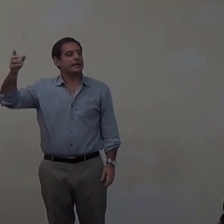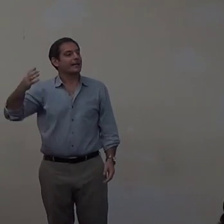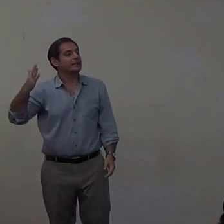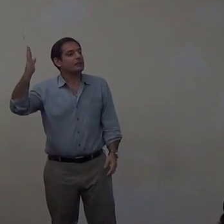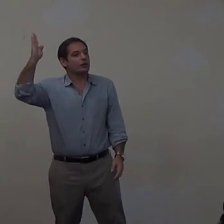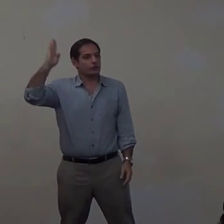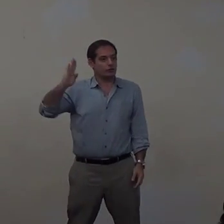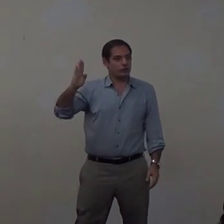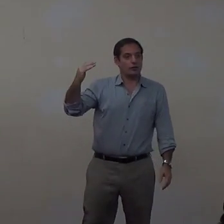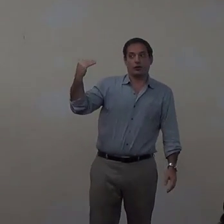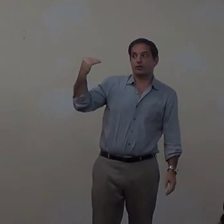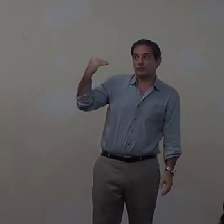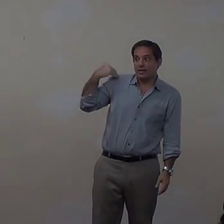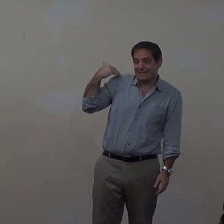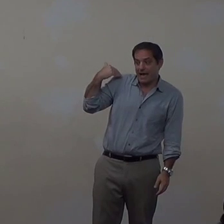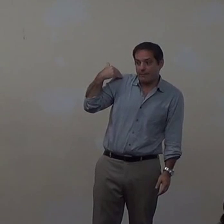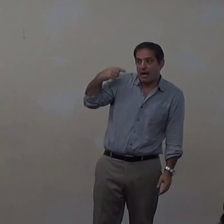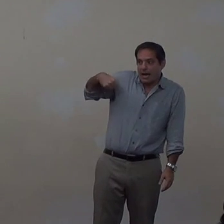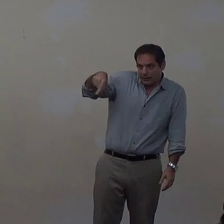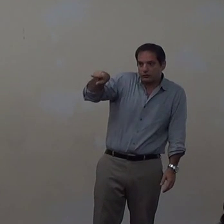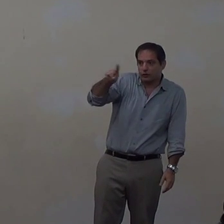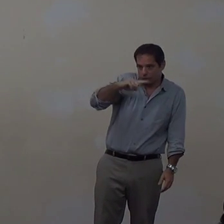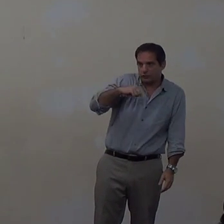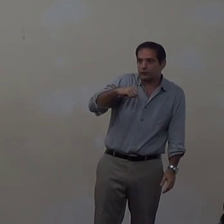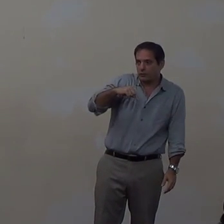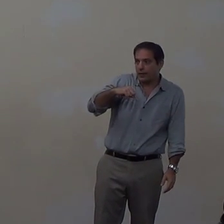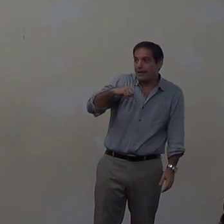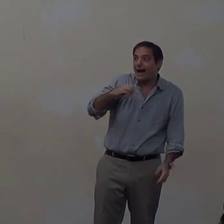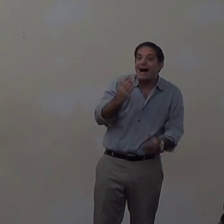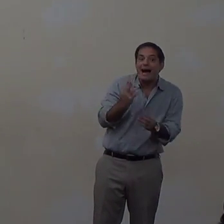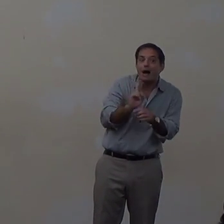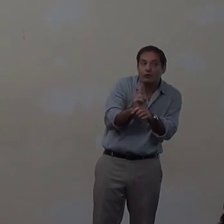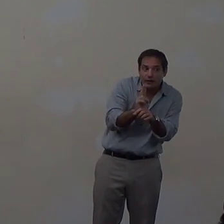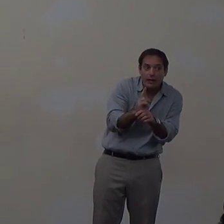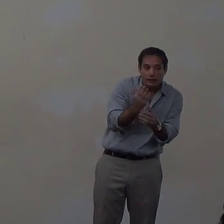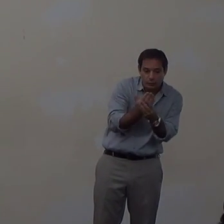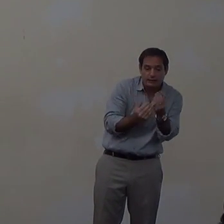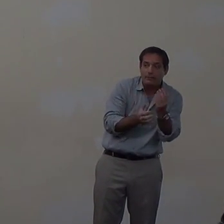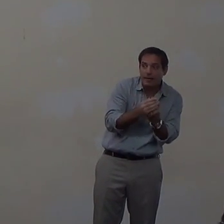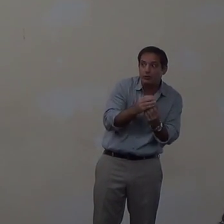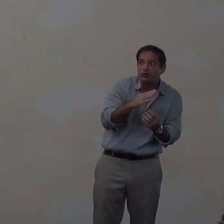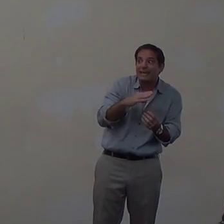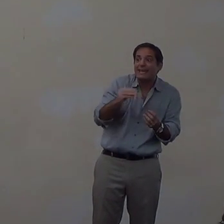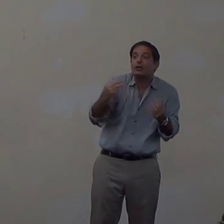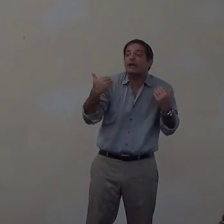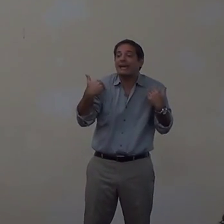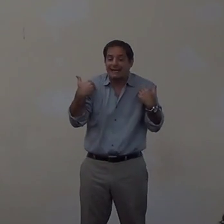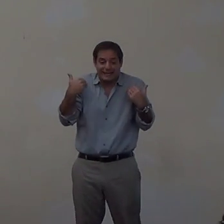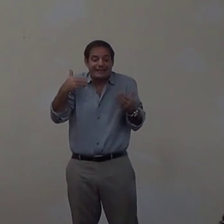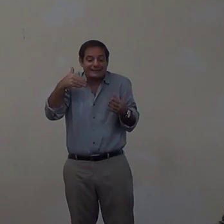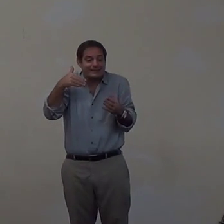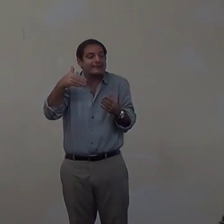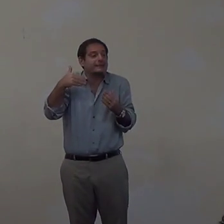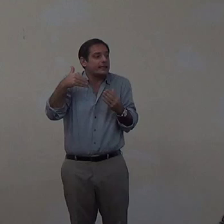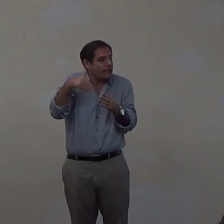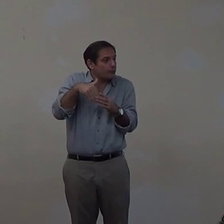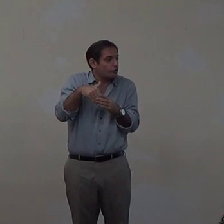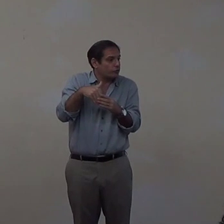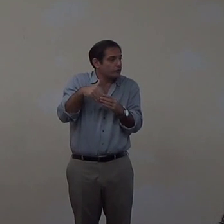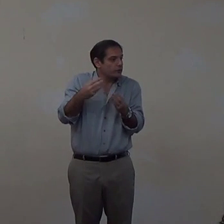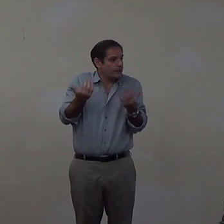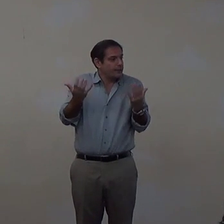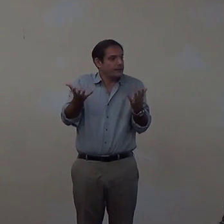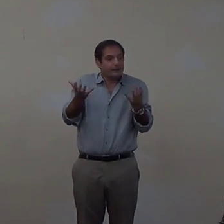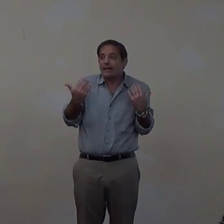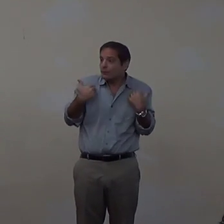Okay. Que Dios nos llama a nosotros, okay, a usar nuestras manos y lo que